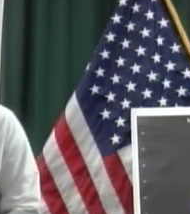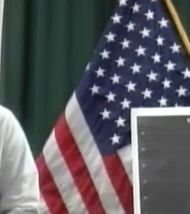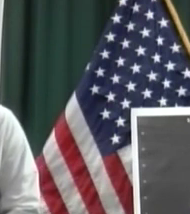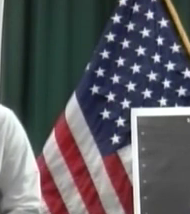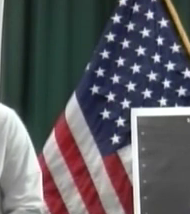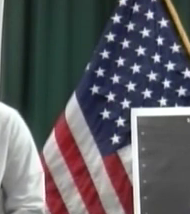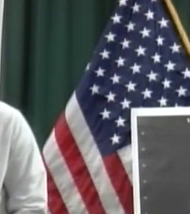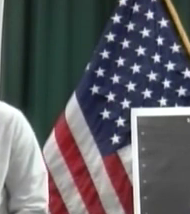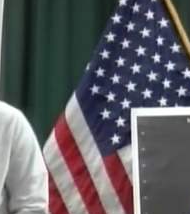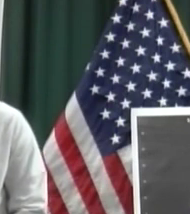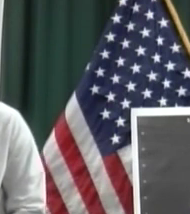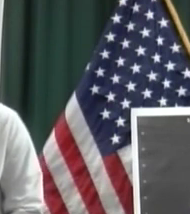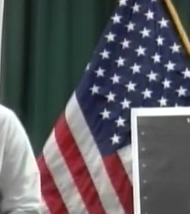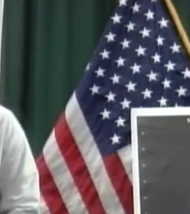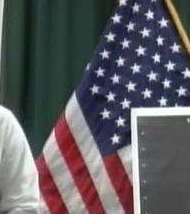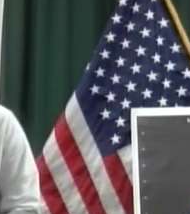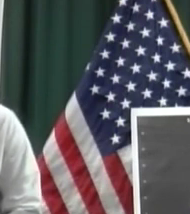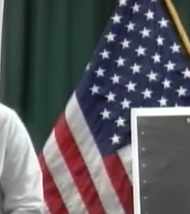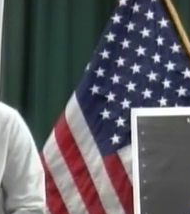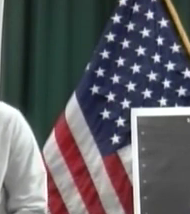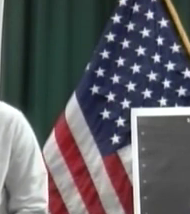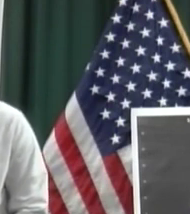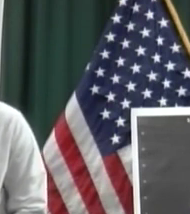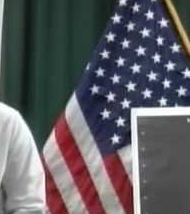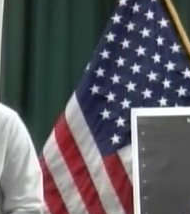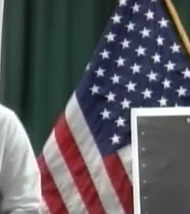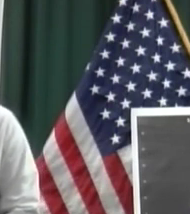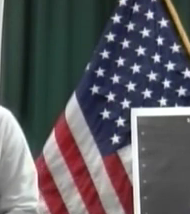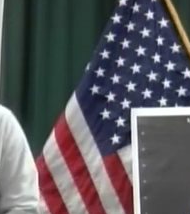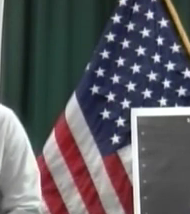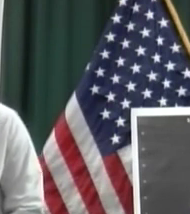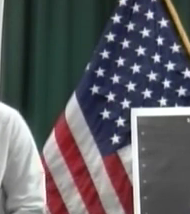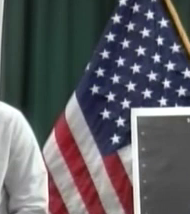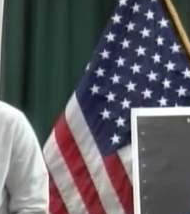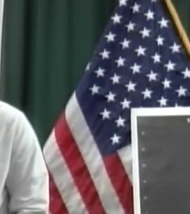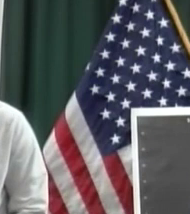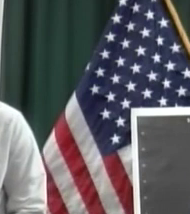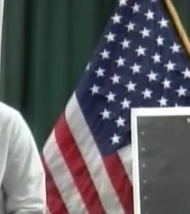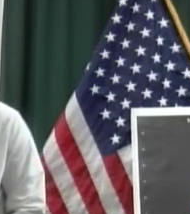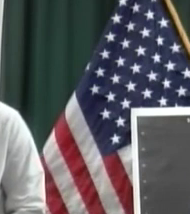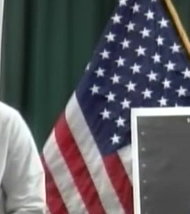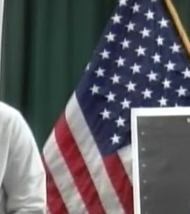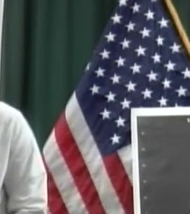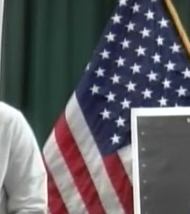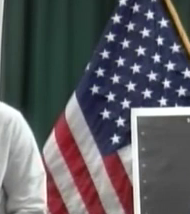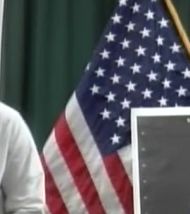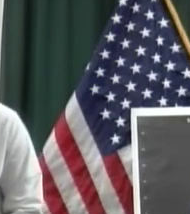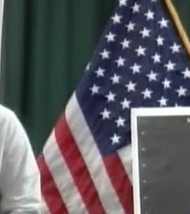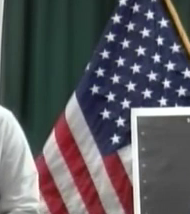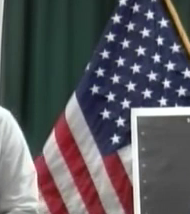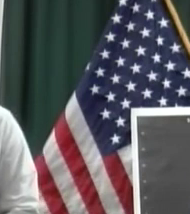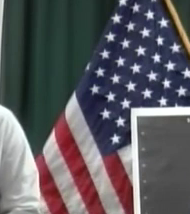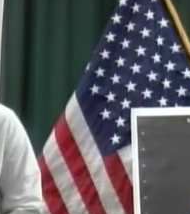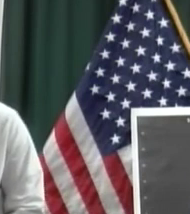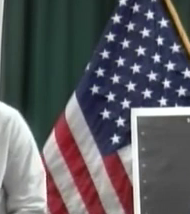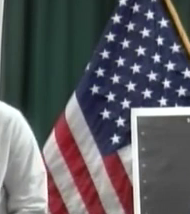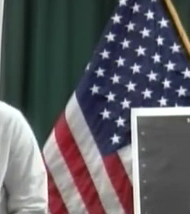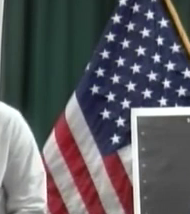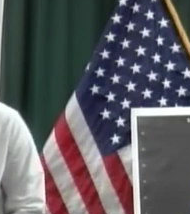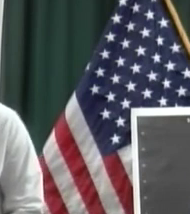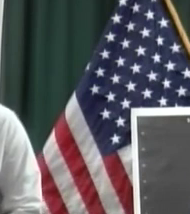Después también se dice que pueden registrarse a alertseminole.org, que se escribe